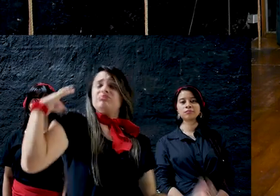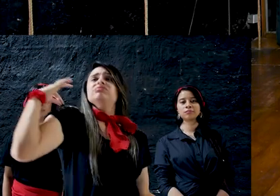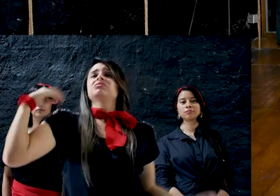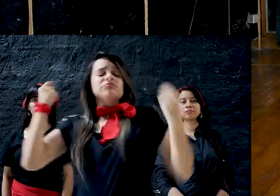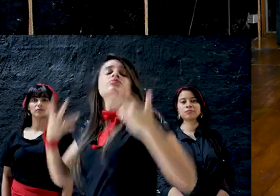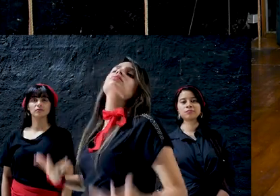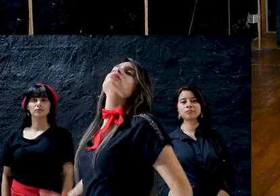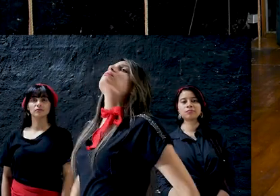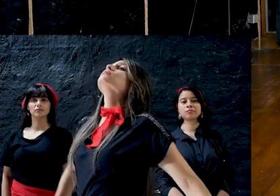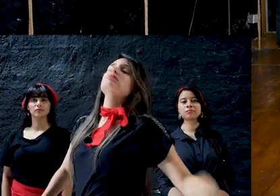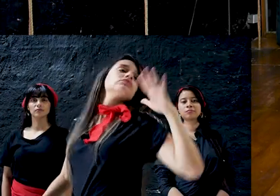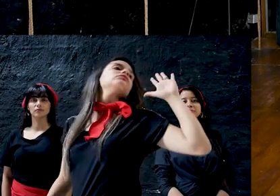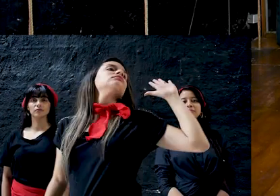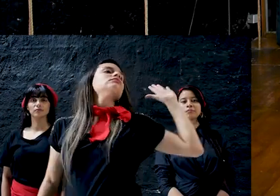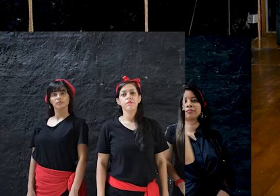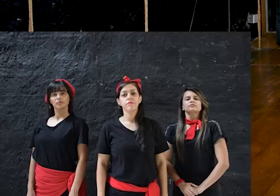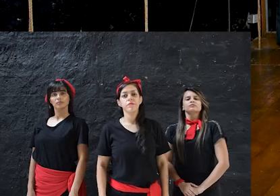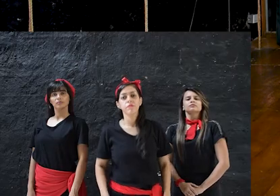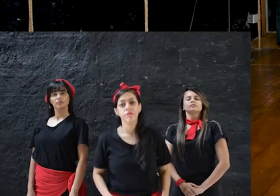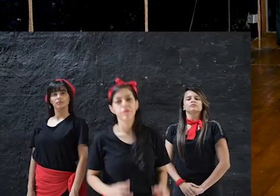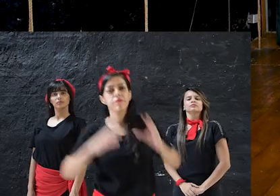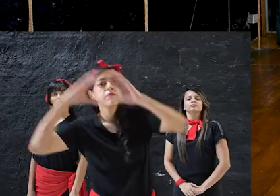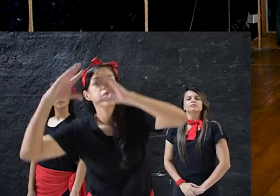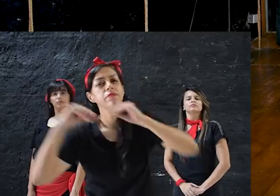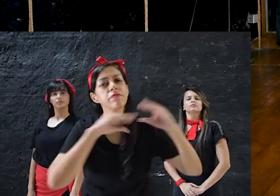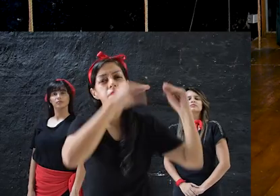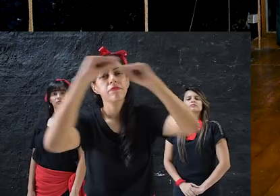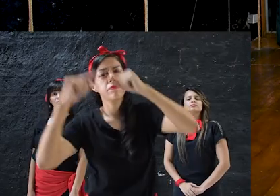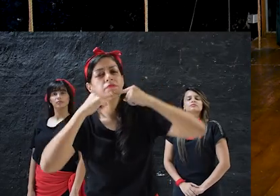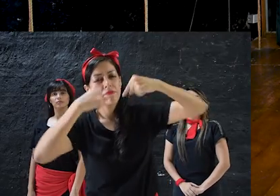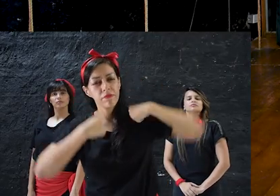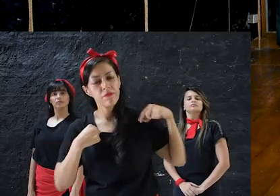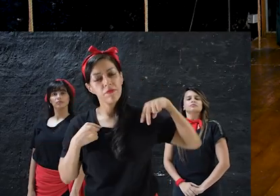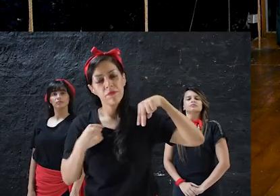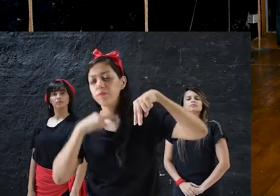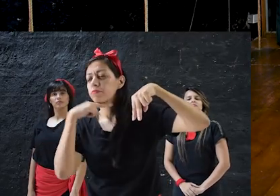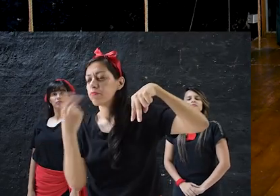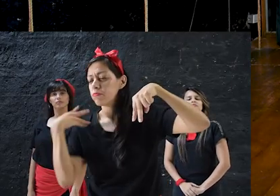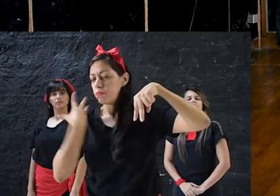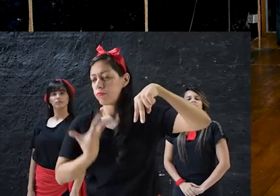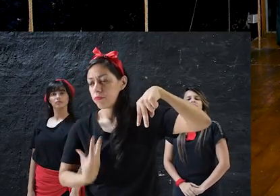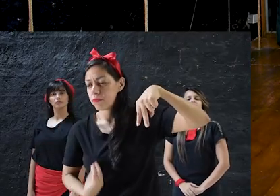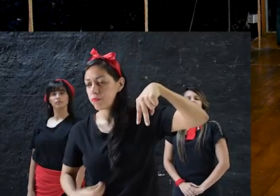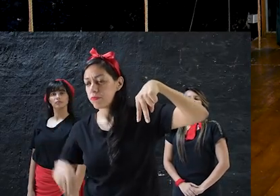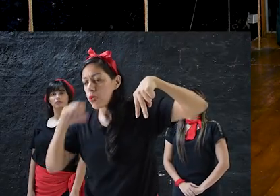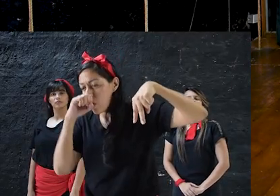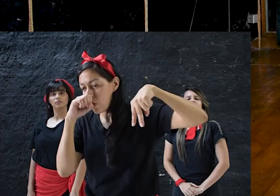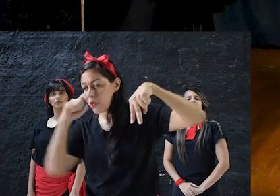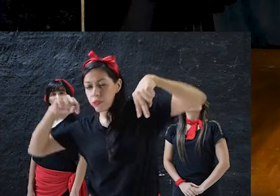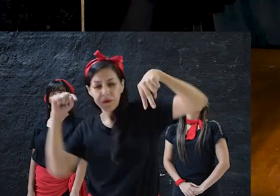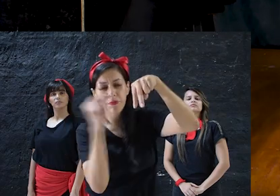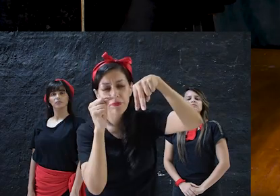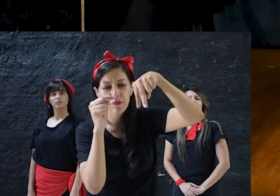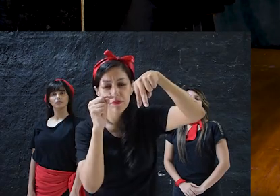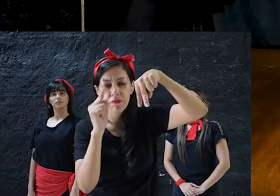que soy chueca no me han visto el cabezón. Los hombres de mí critican la voz, el modo de andar, la pinta y la luz. Critican si